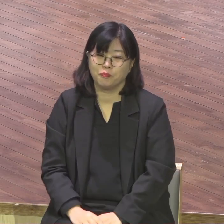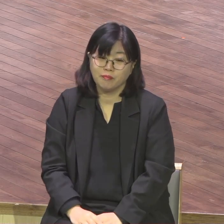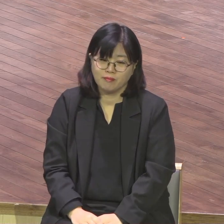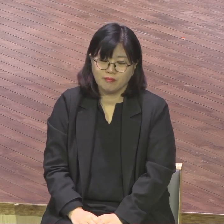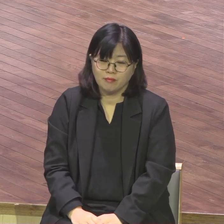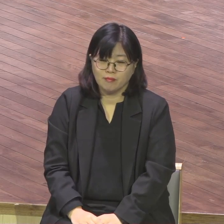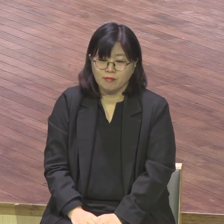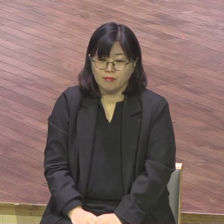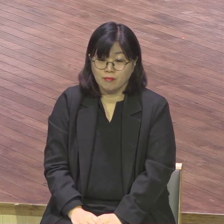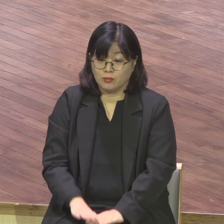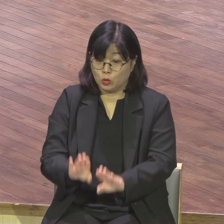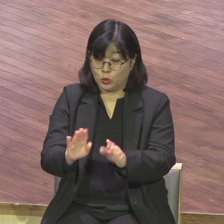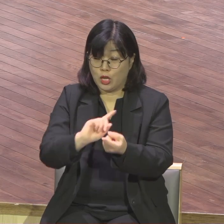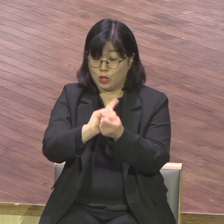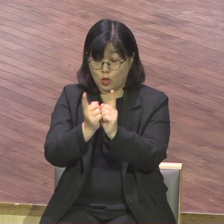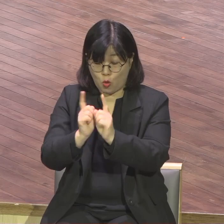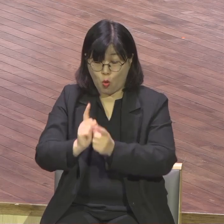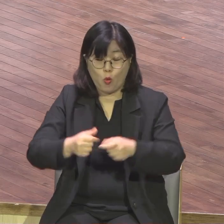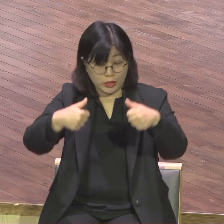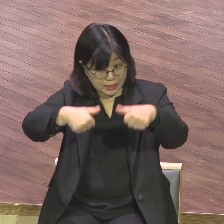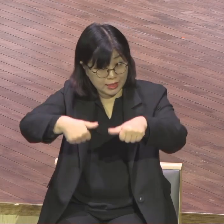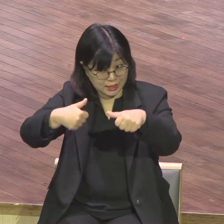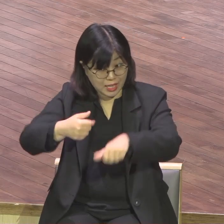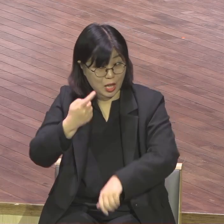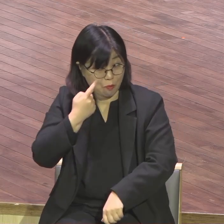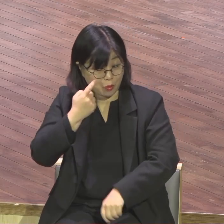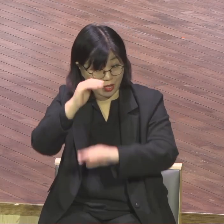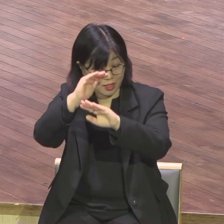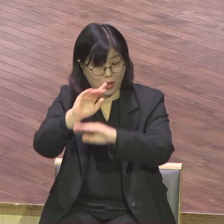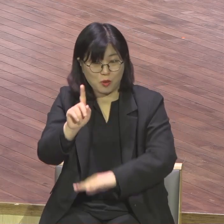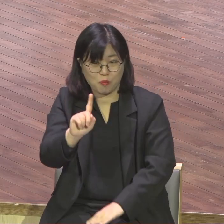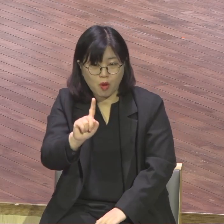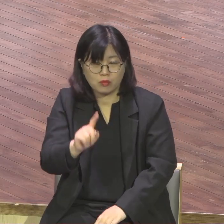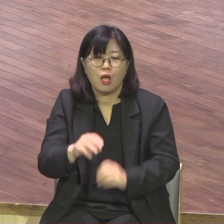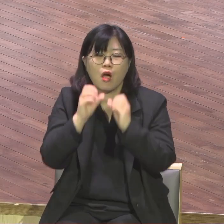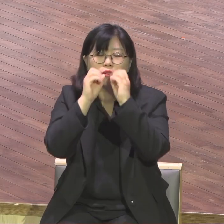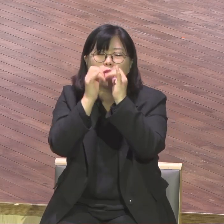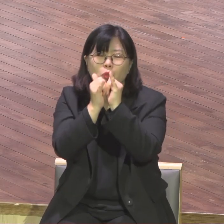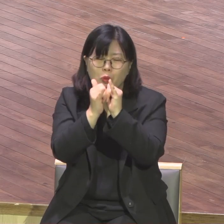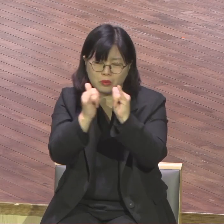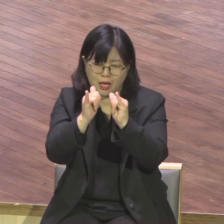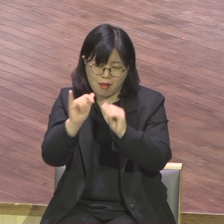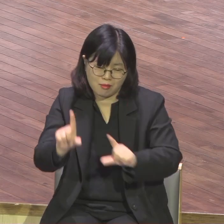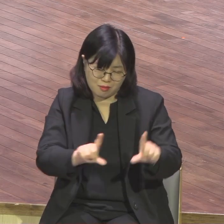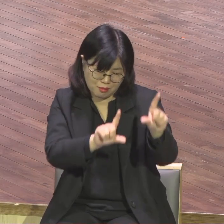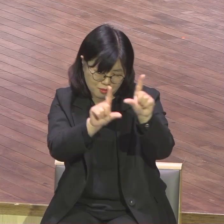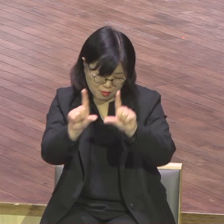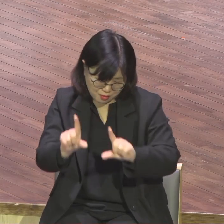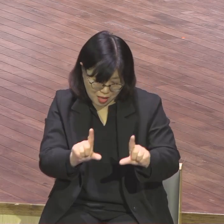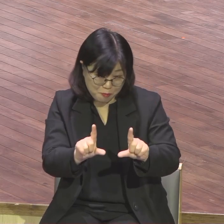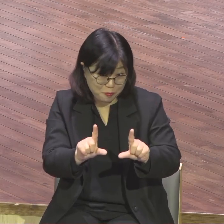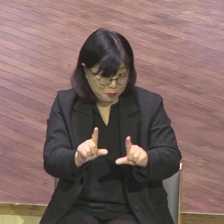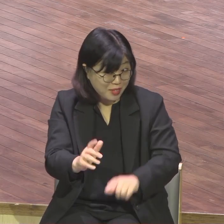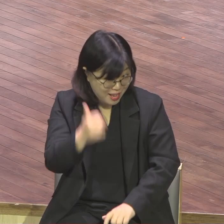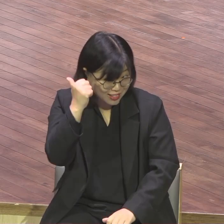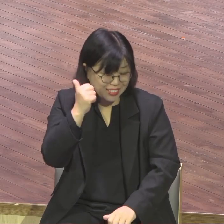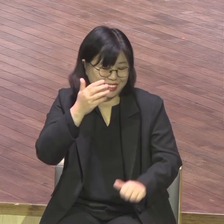아멘. 우리 말씀도 오늘도 같이 서로 다 인사합시다. 전도자의 삶을 삽시다.